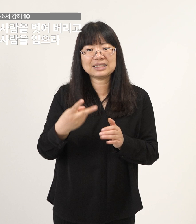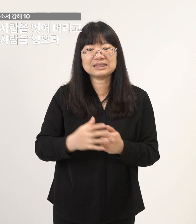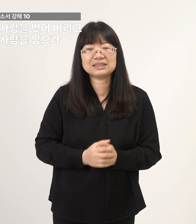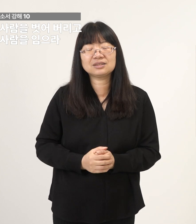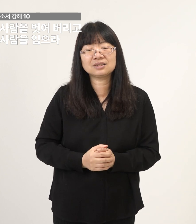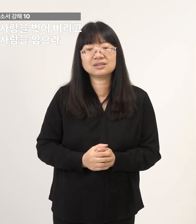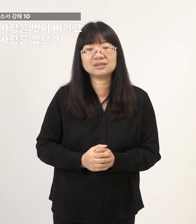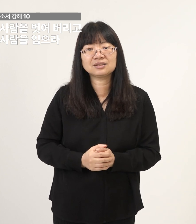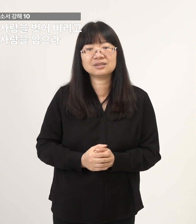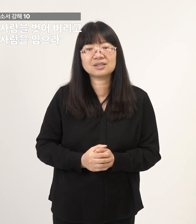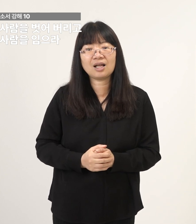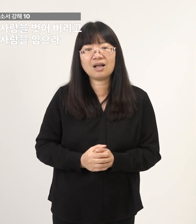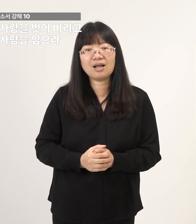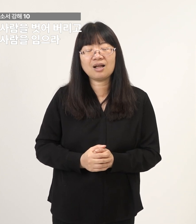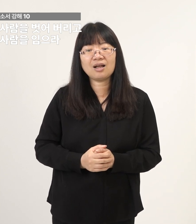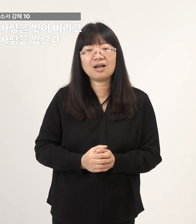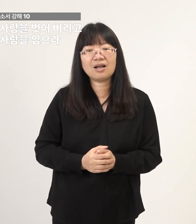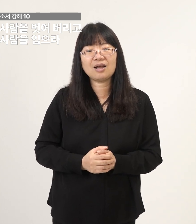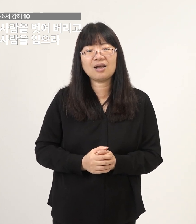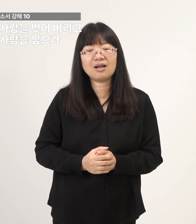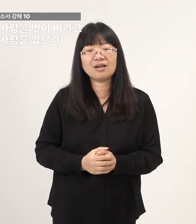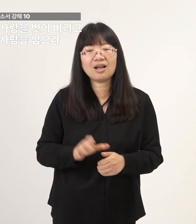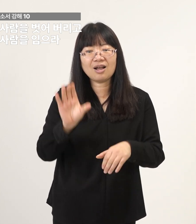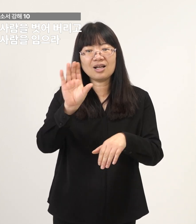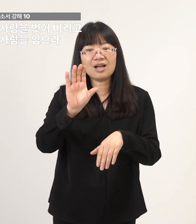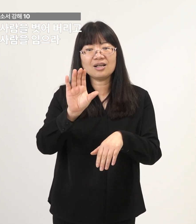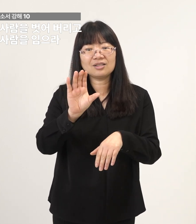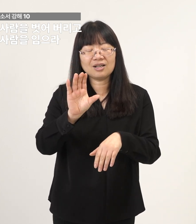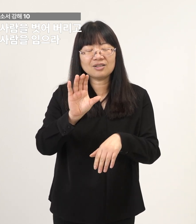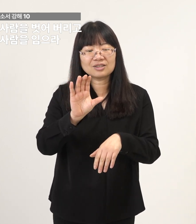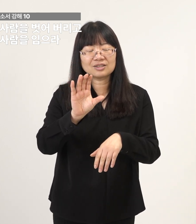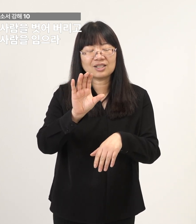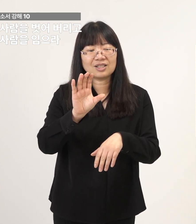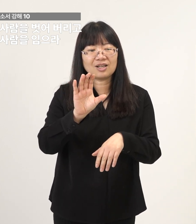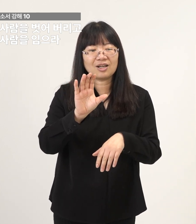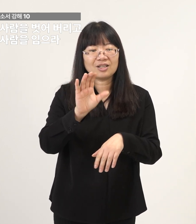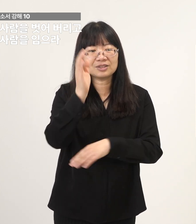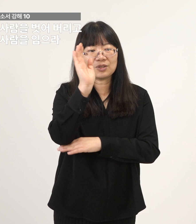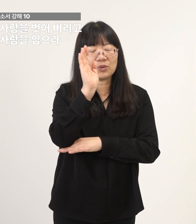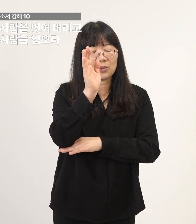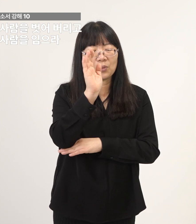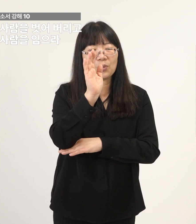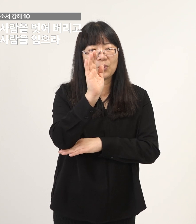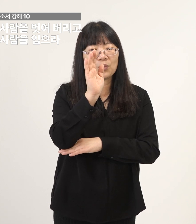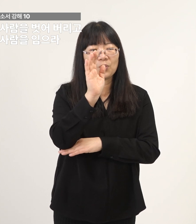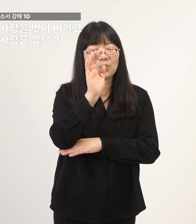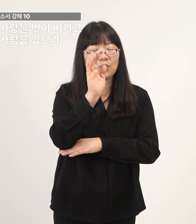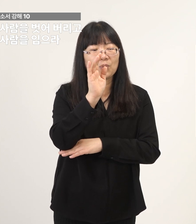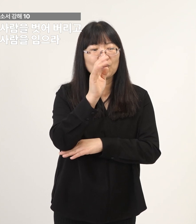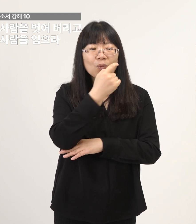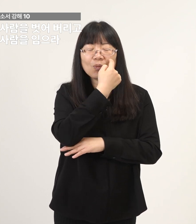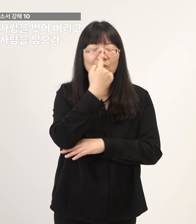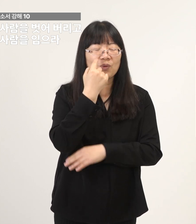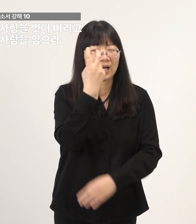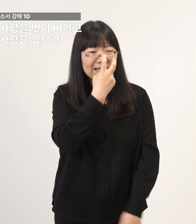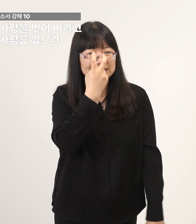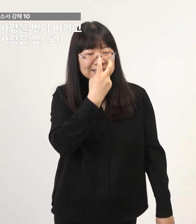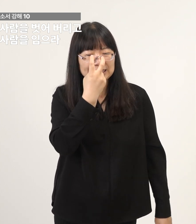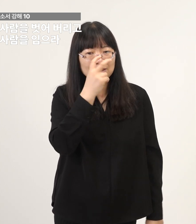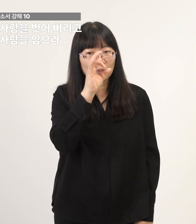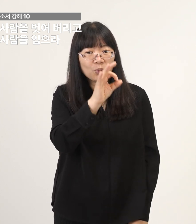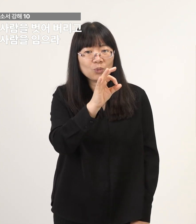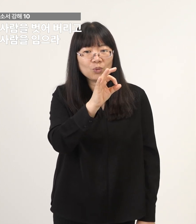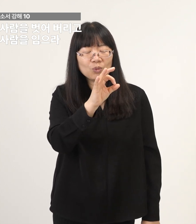안 나갔으면 좋겠다 그러면 또 이렇게 잘라요. 네. 이게 이제 매주